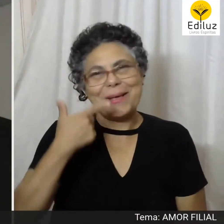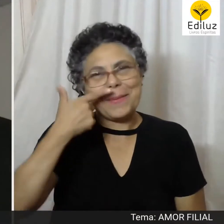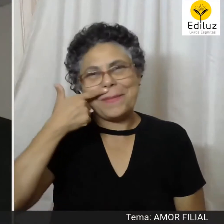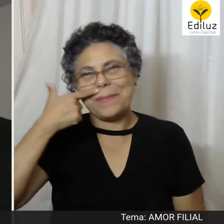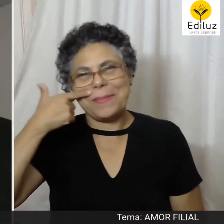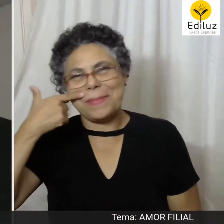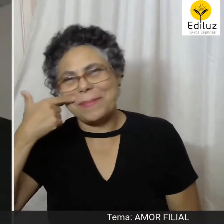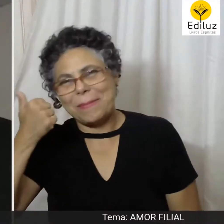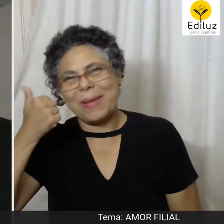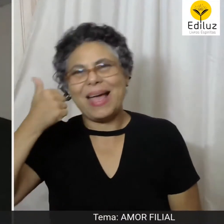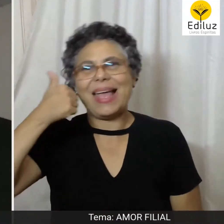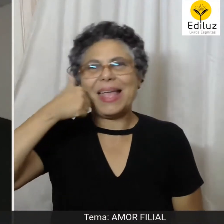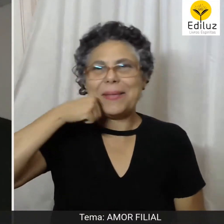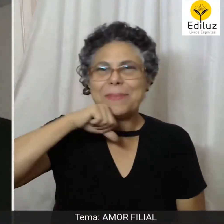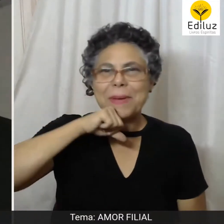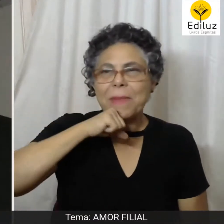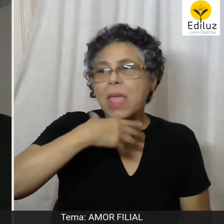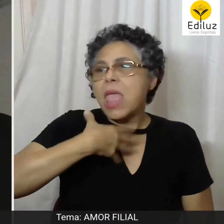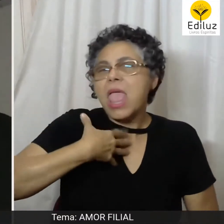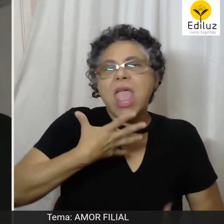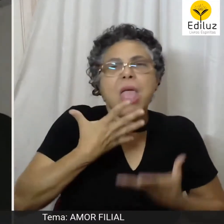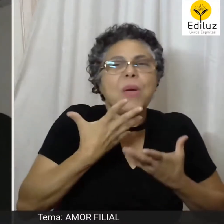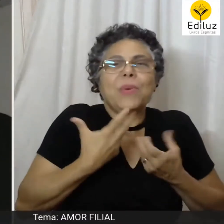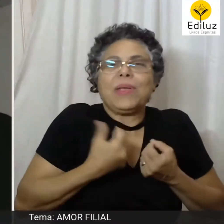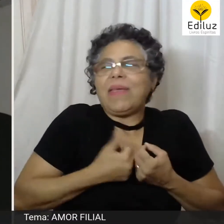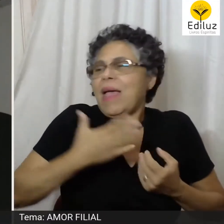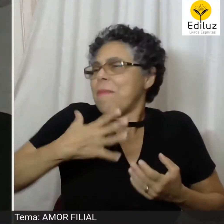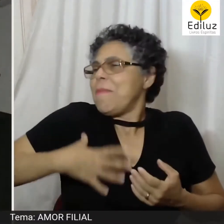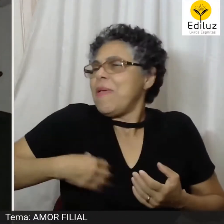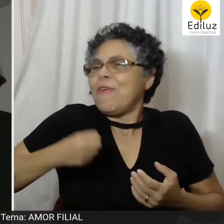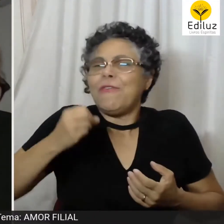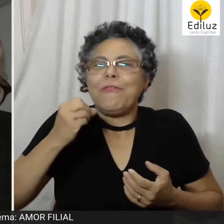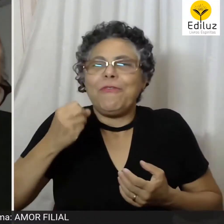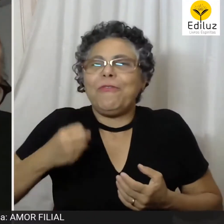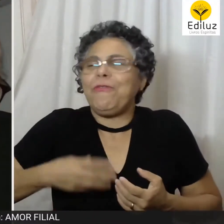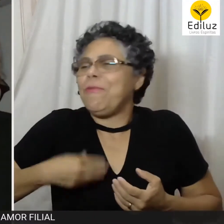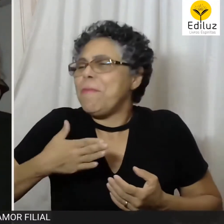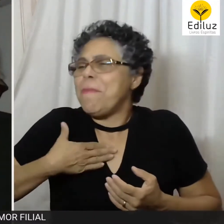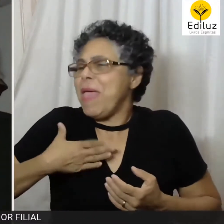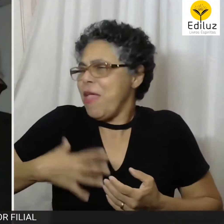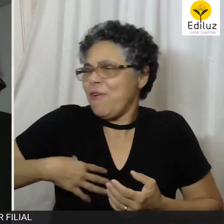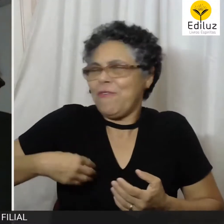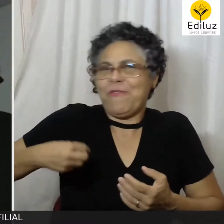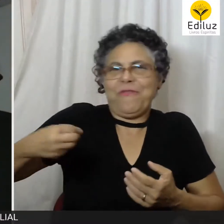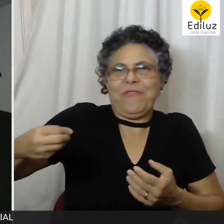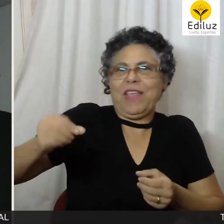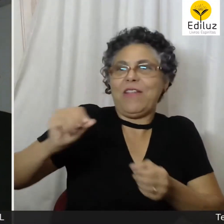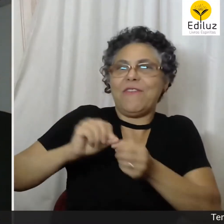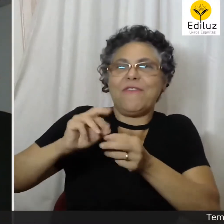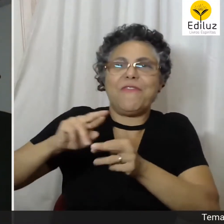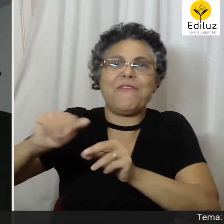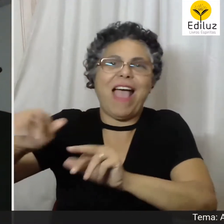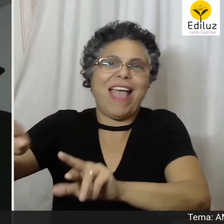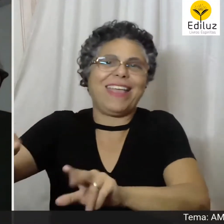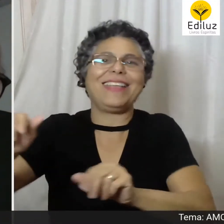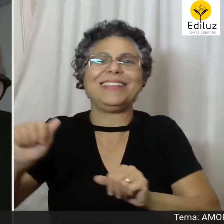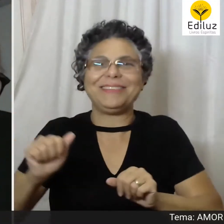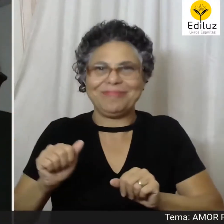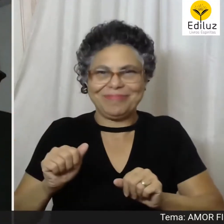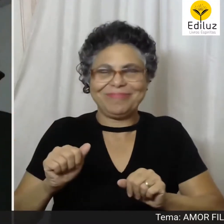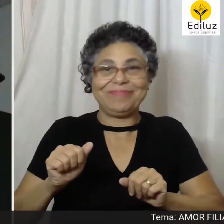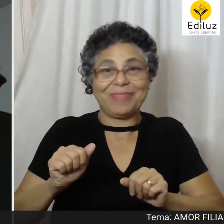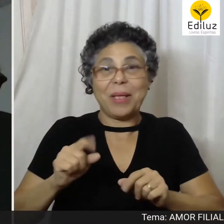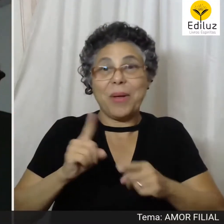seus filhos. A vida não vivida dos pais, muitas vezes é